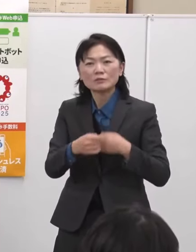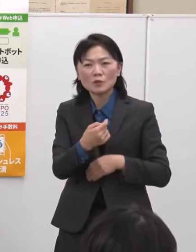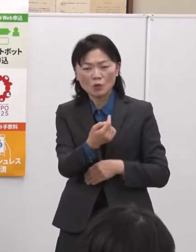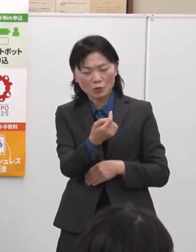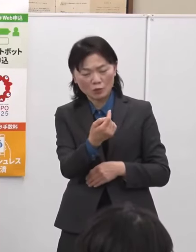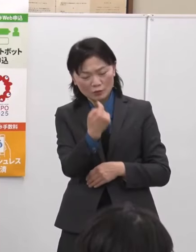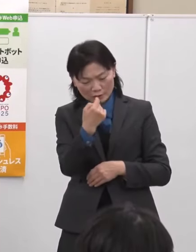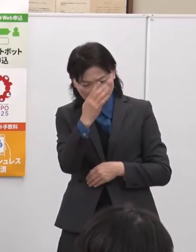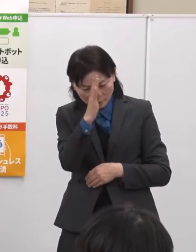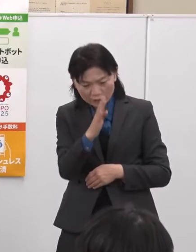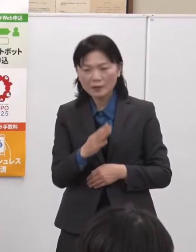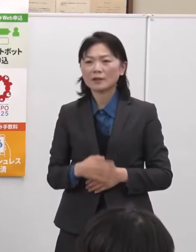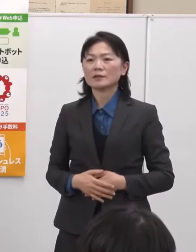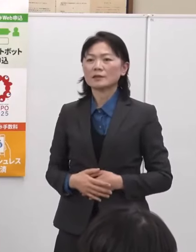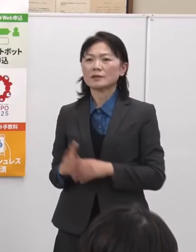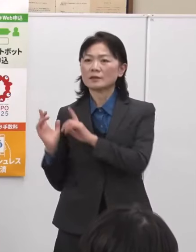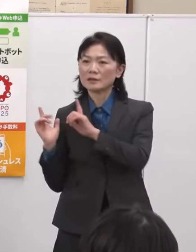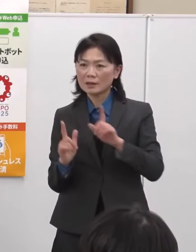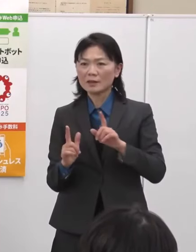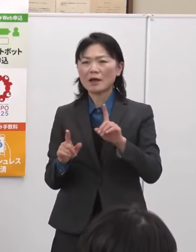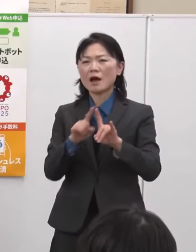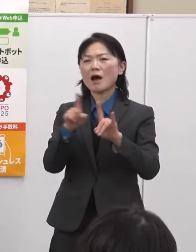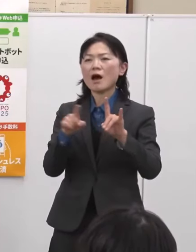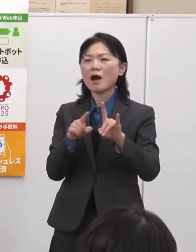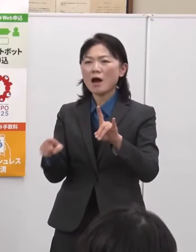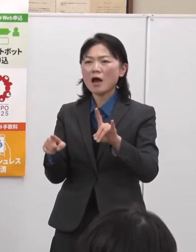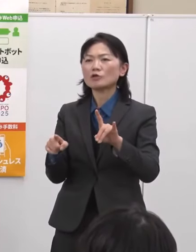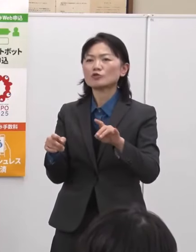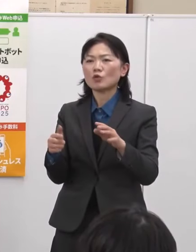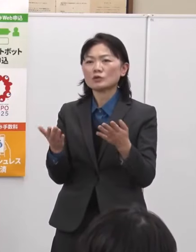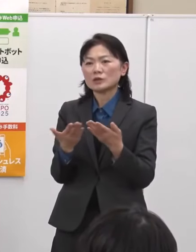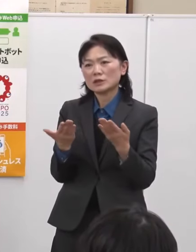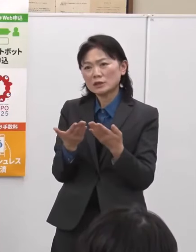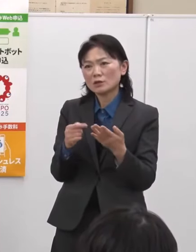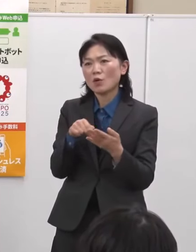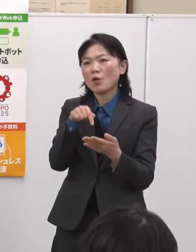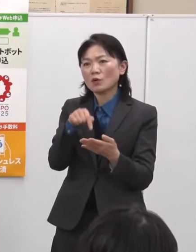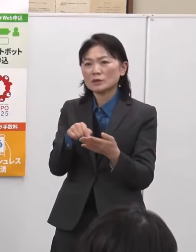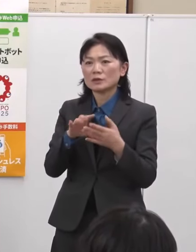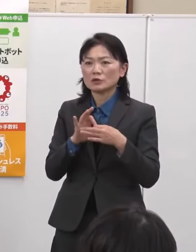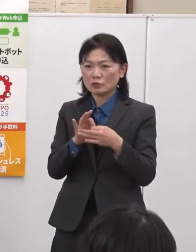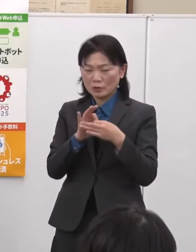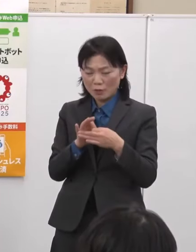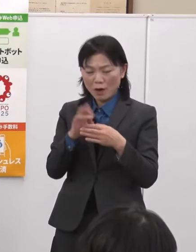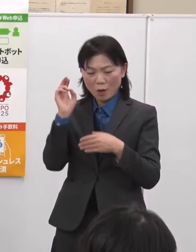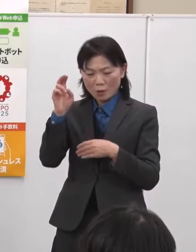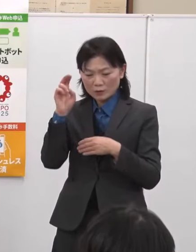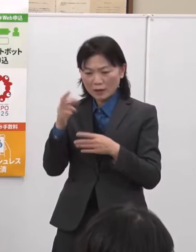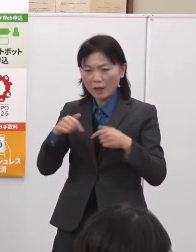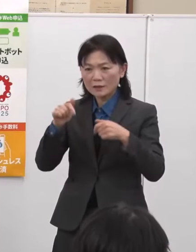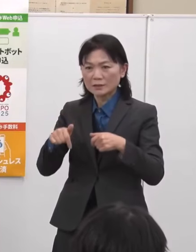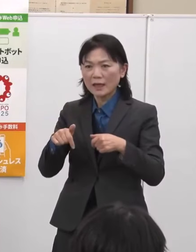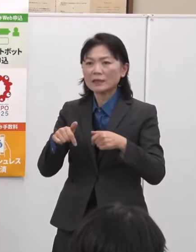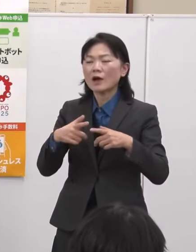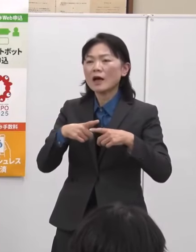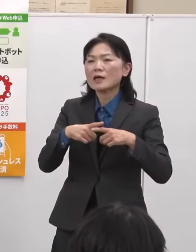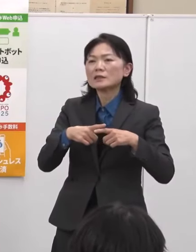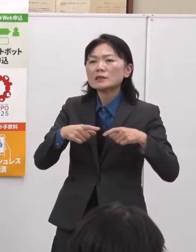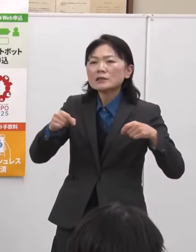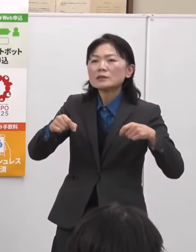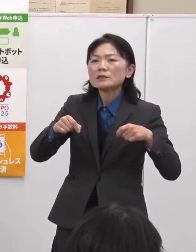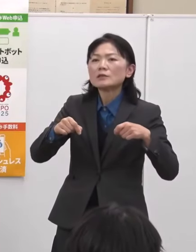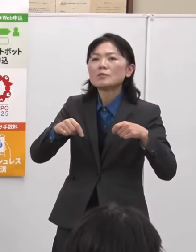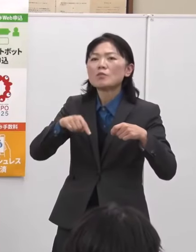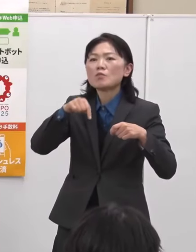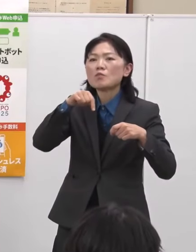特にこういうIR 事業っていうのは僕らは大阪関西、まあ、日本の起爆剤となるような事業